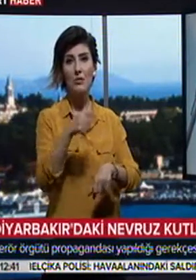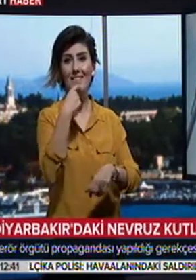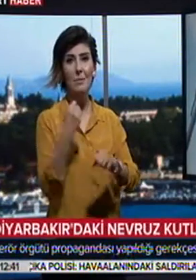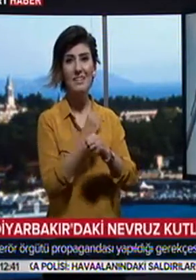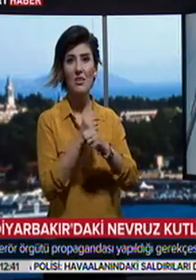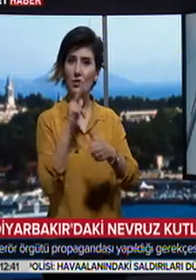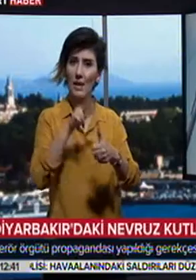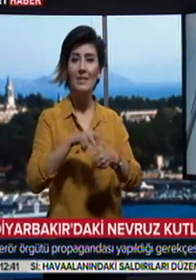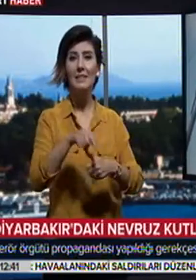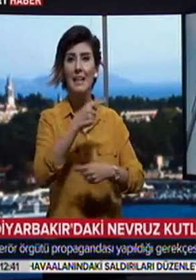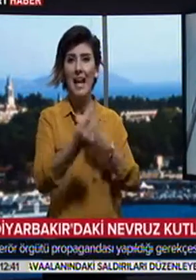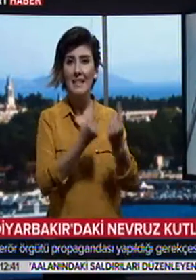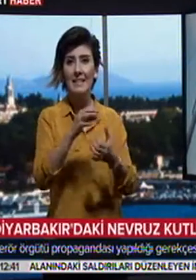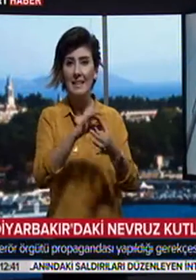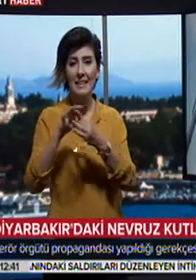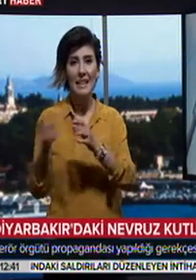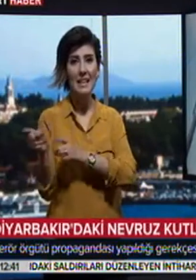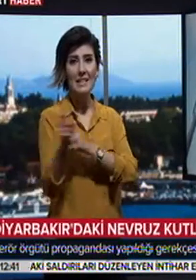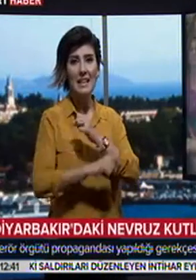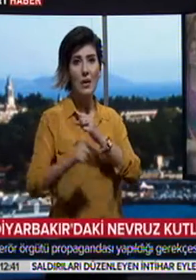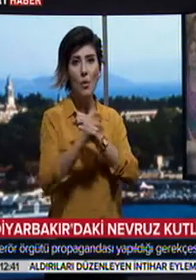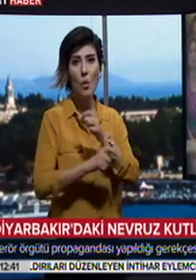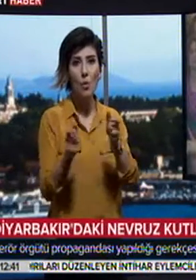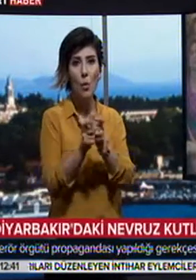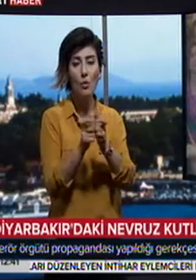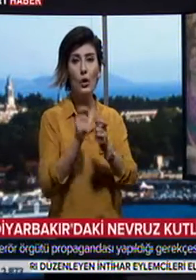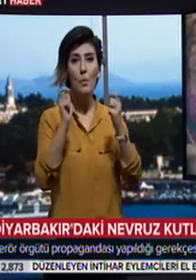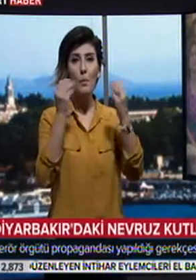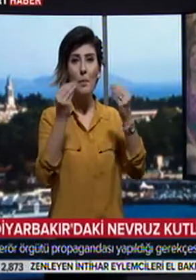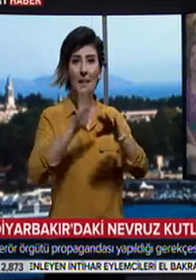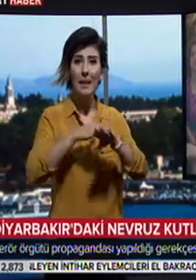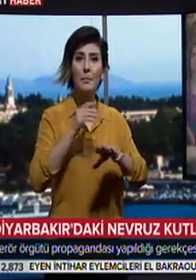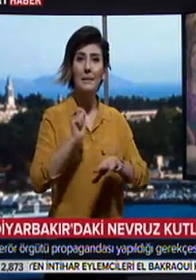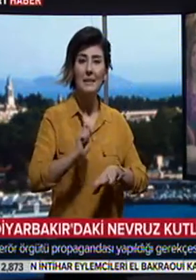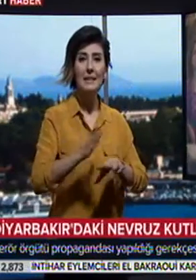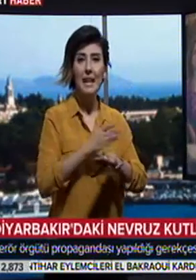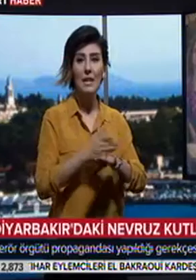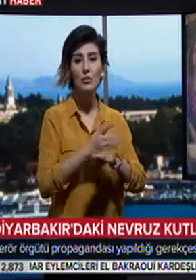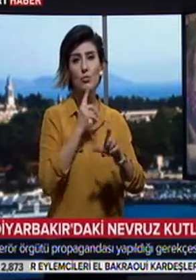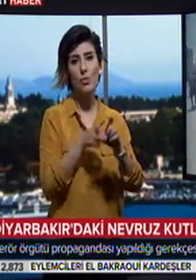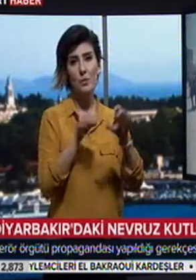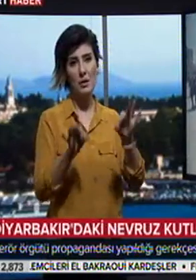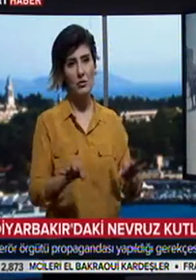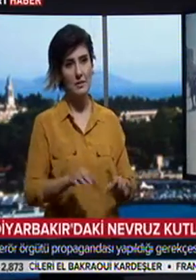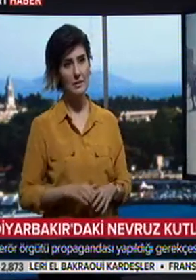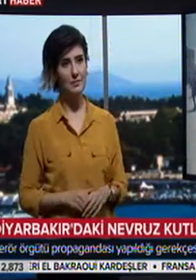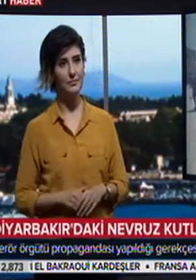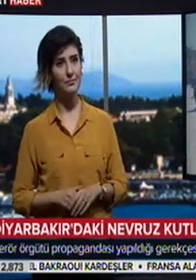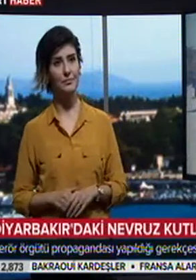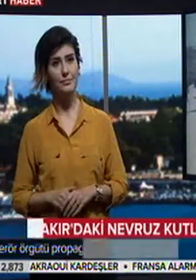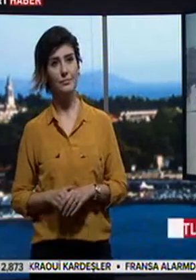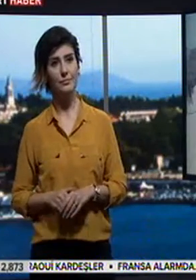Demirtaş'ın da katıldığı etkinlikle ilgili terör örgütü propagandası yapıldığı gerekçesiyle soruşturma başlatıldı.